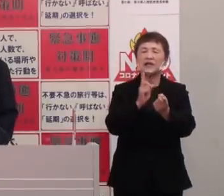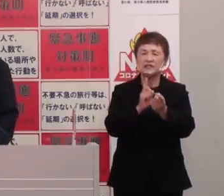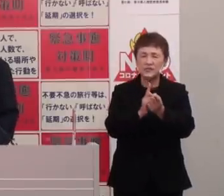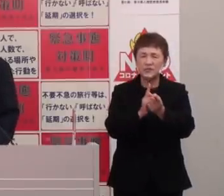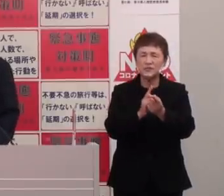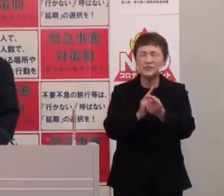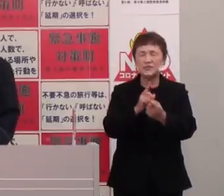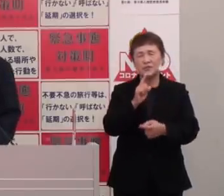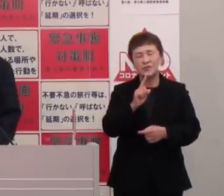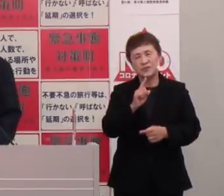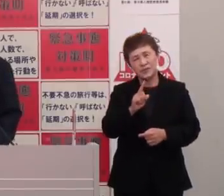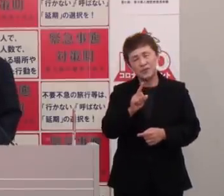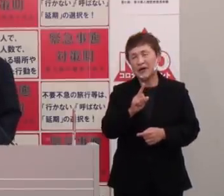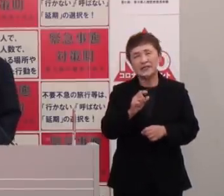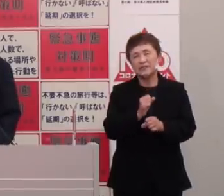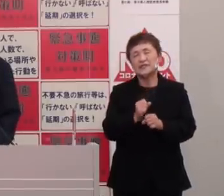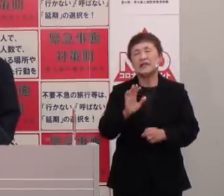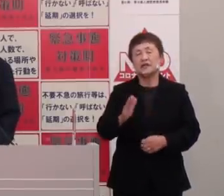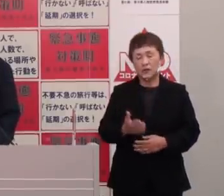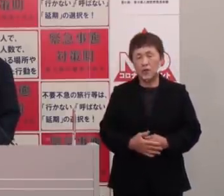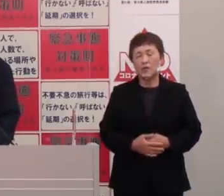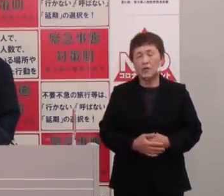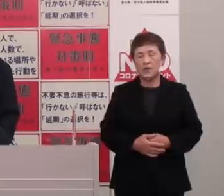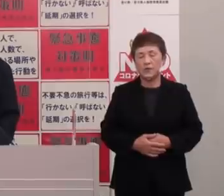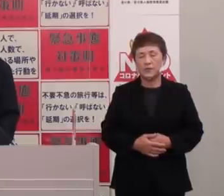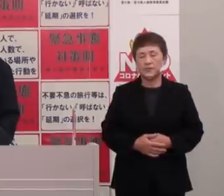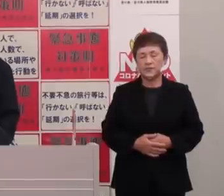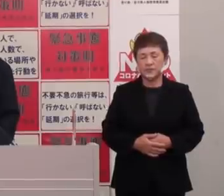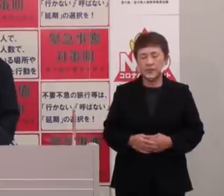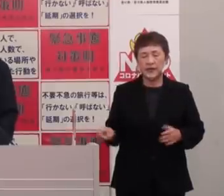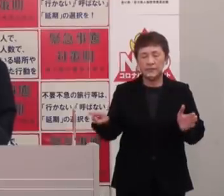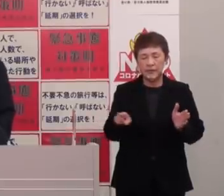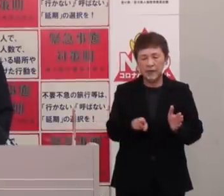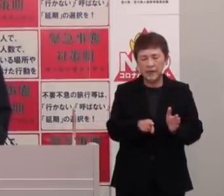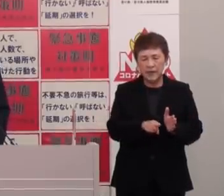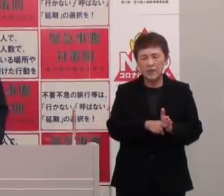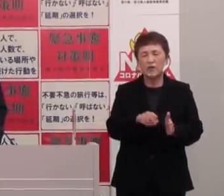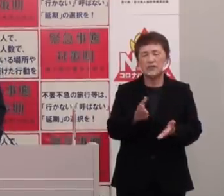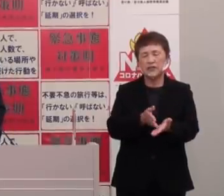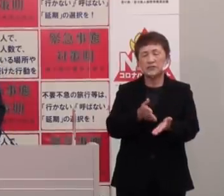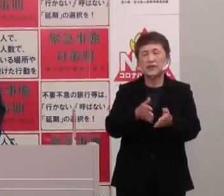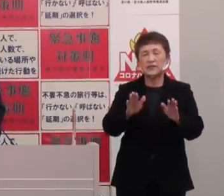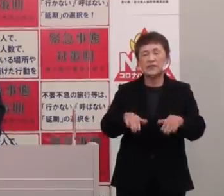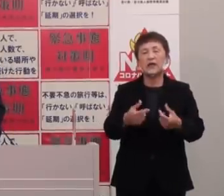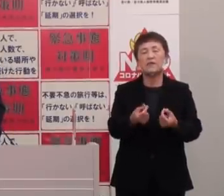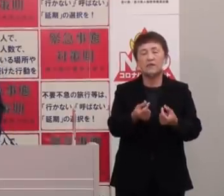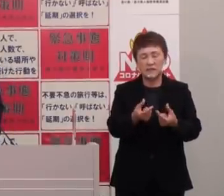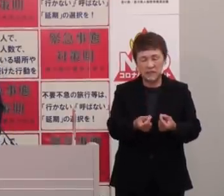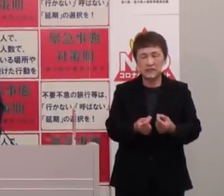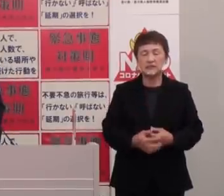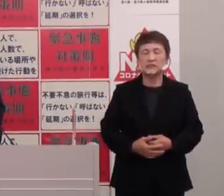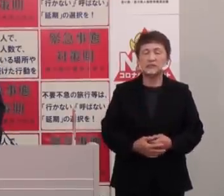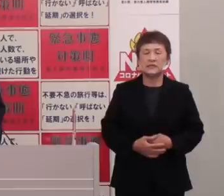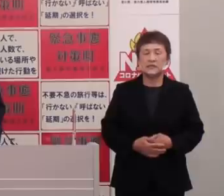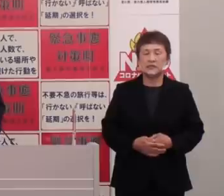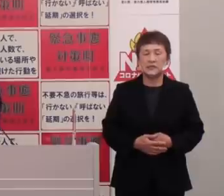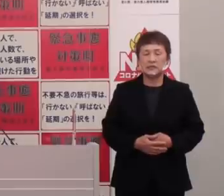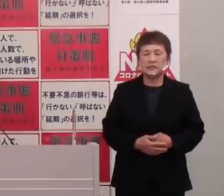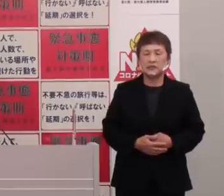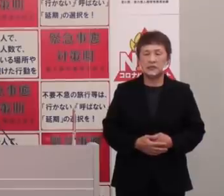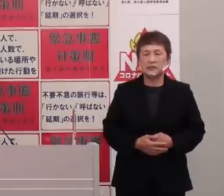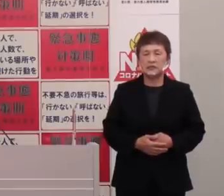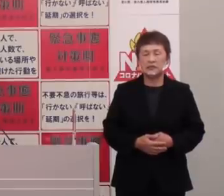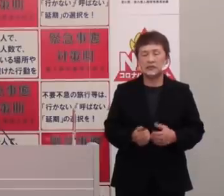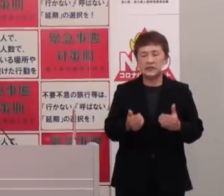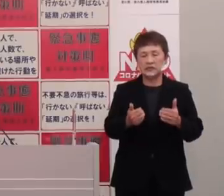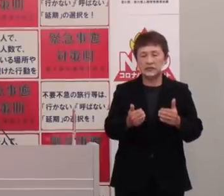ども、この点については従来から申し上げているようにですね、